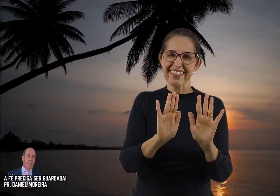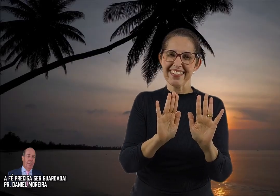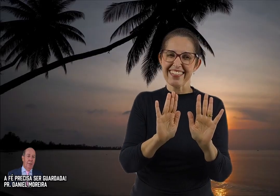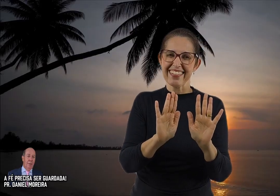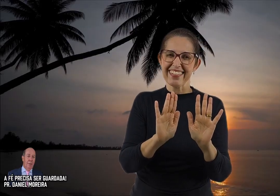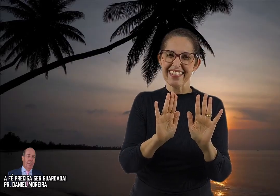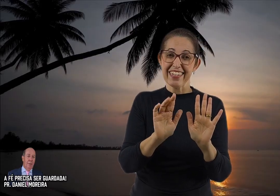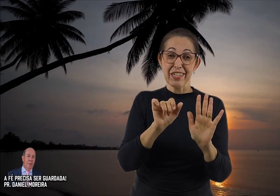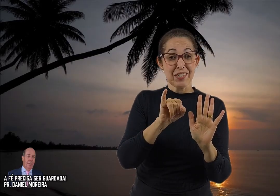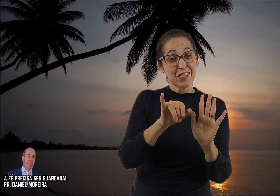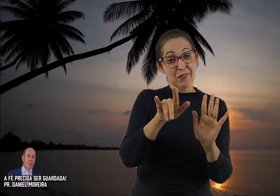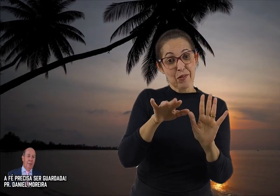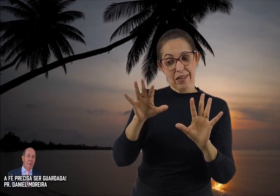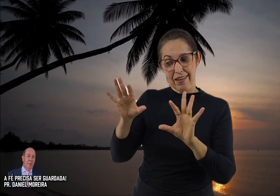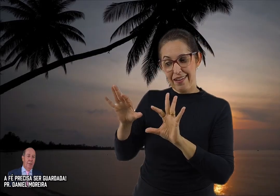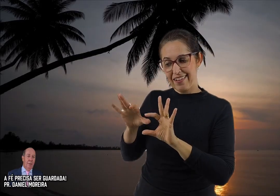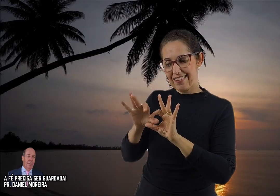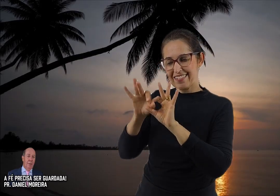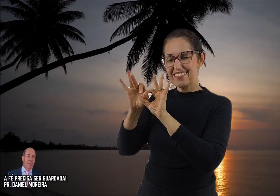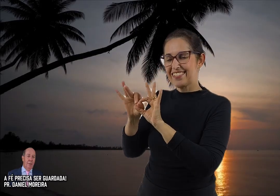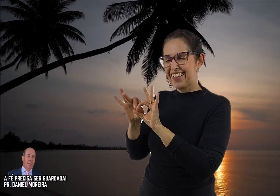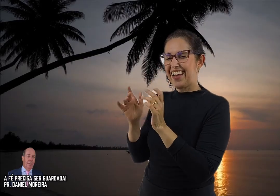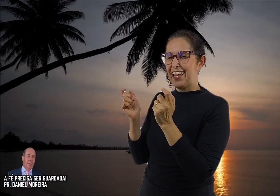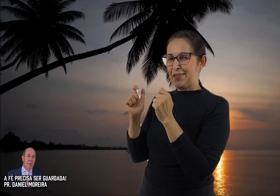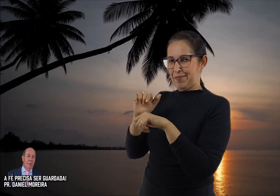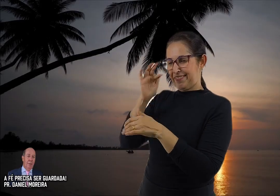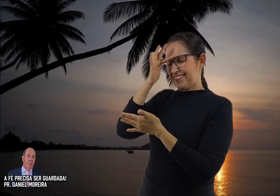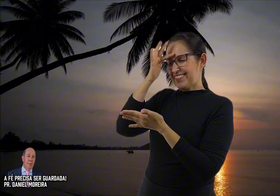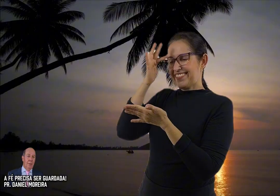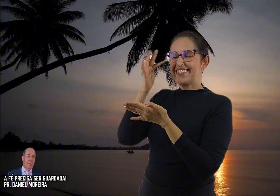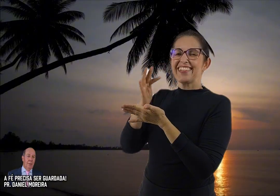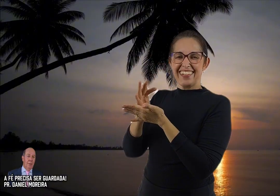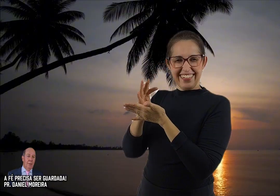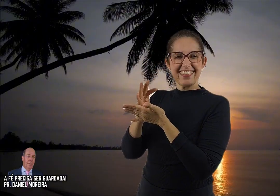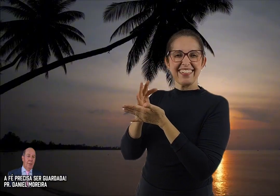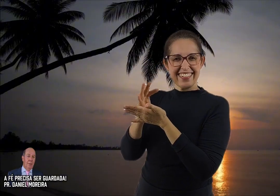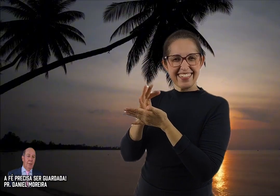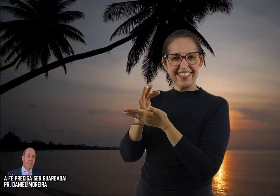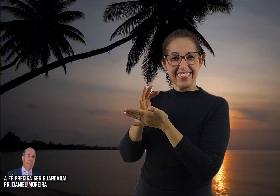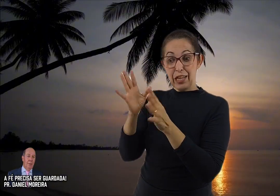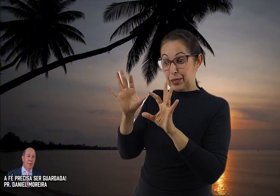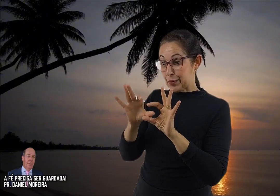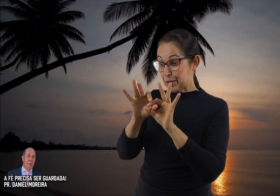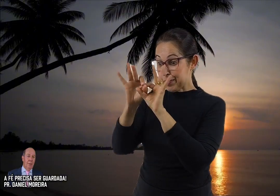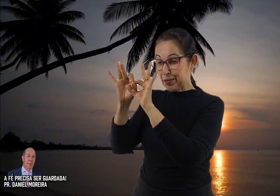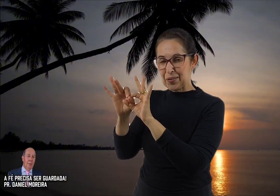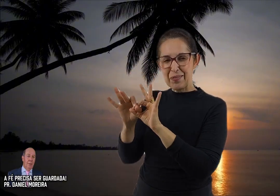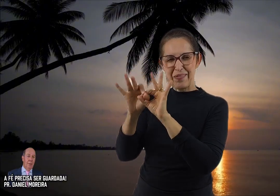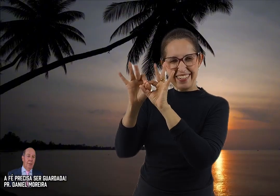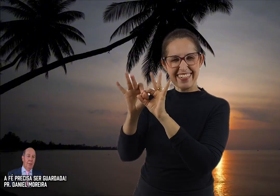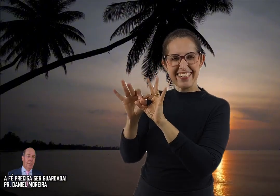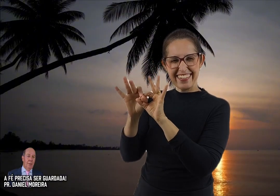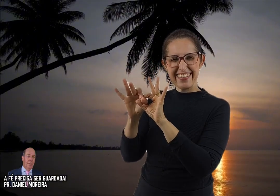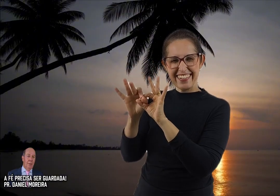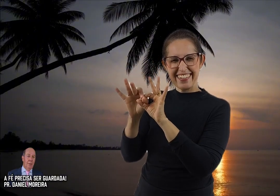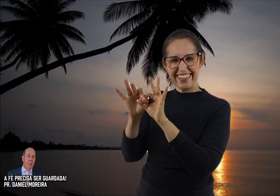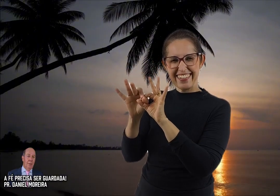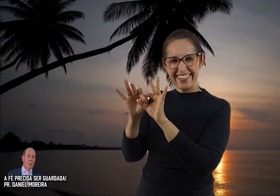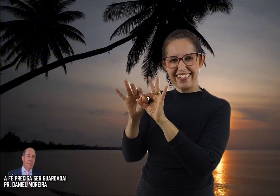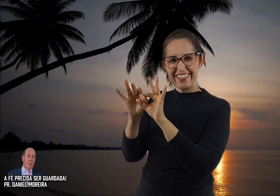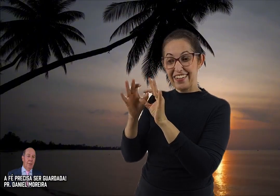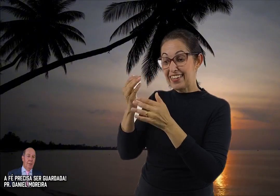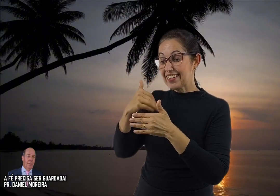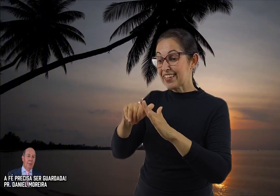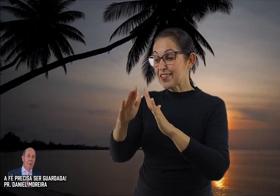é o ambiente da comunhão. É mais importante a comunhão, a graça de Deus na vida